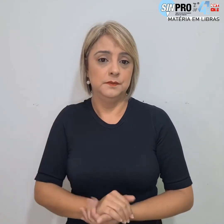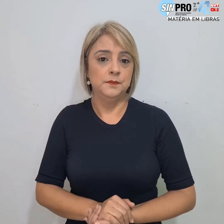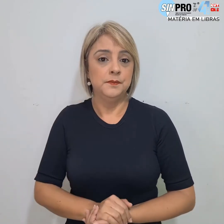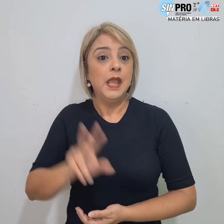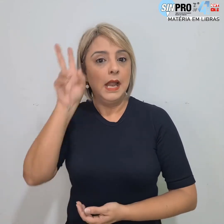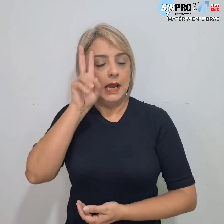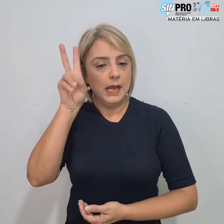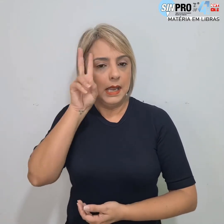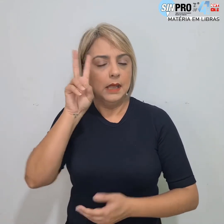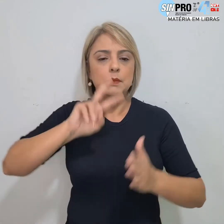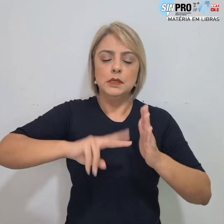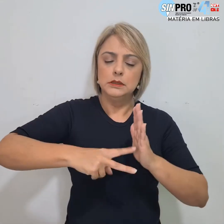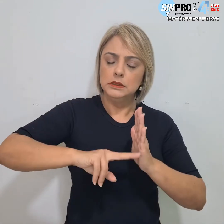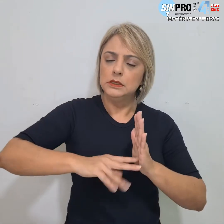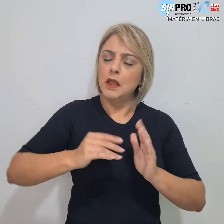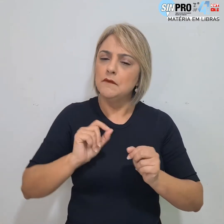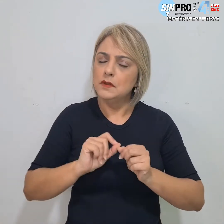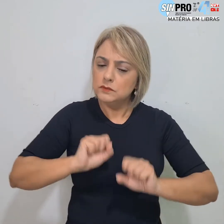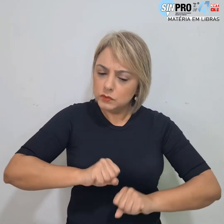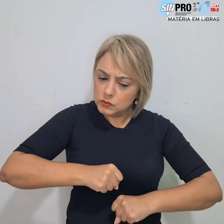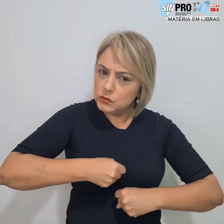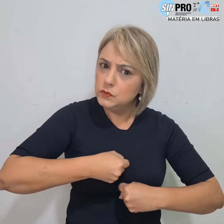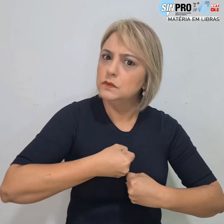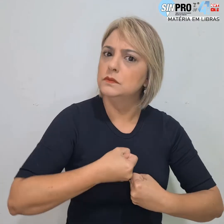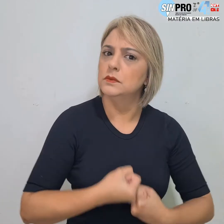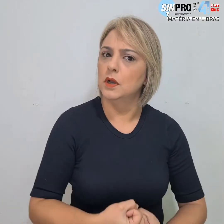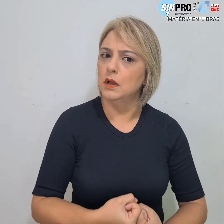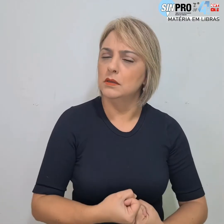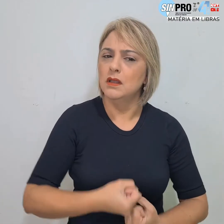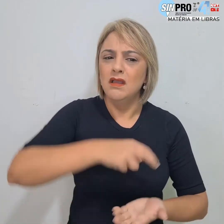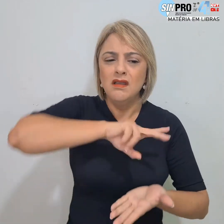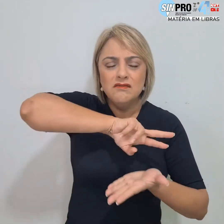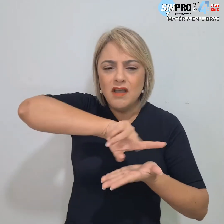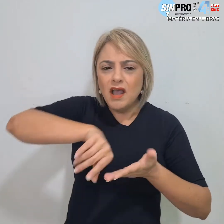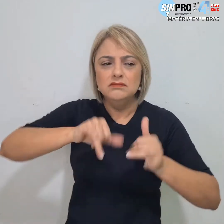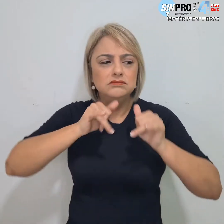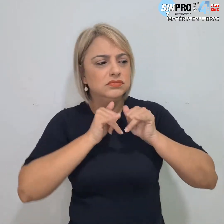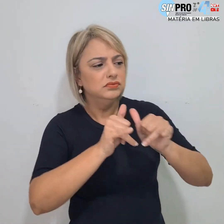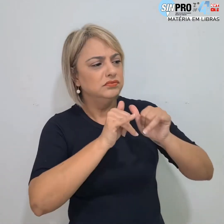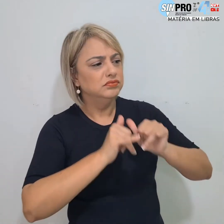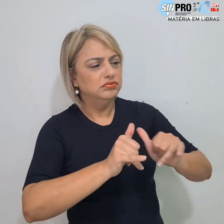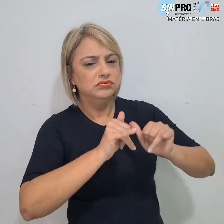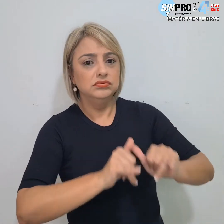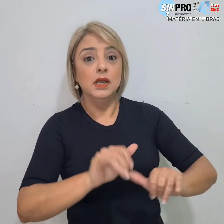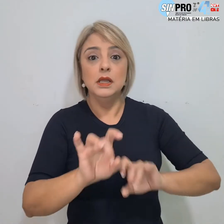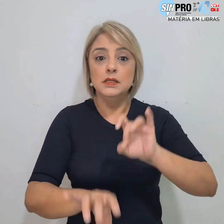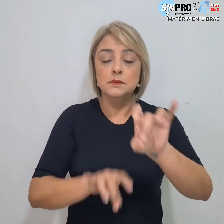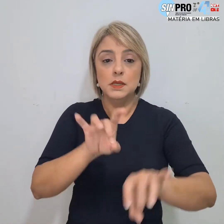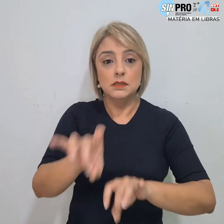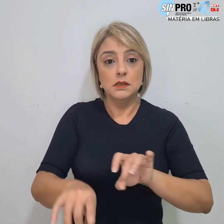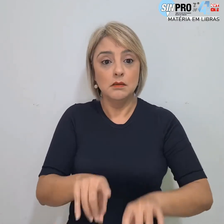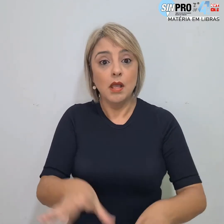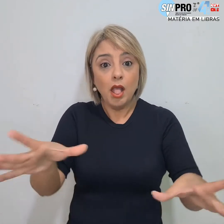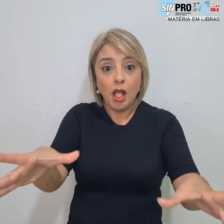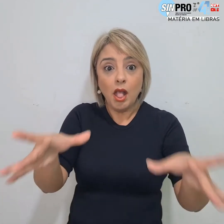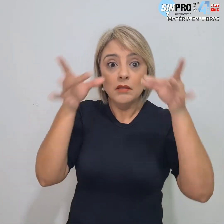Lembra que a entidade fez todo um esforço com várias campanhas, especialmente para alertar a